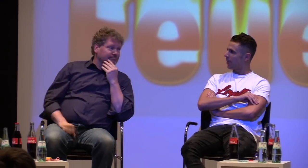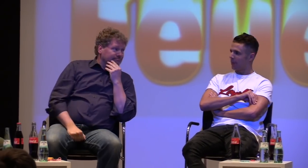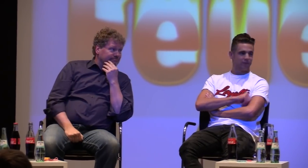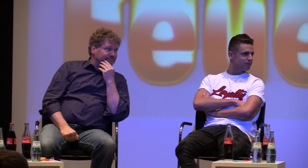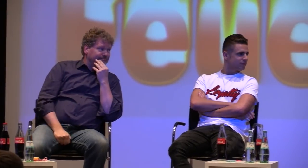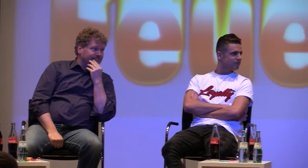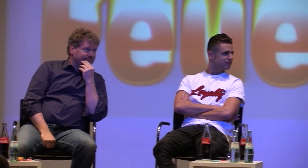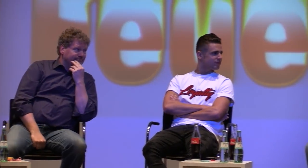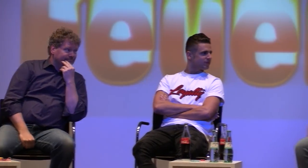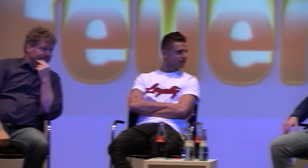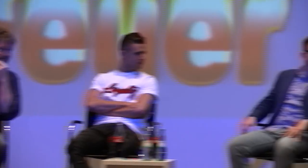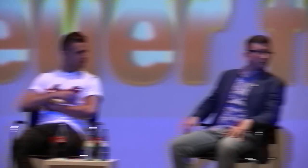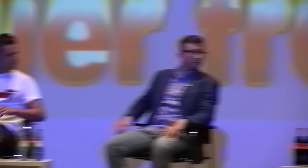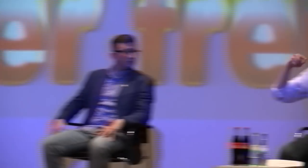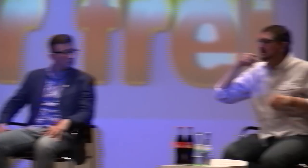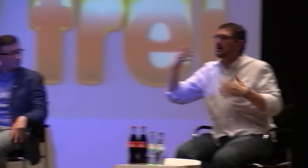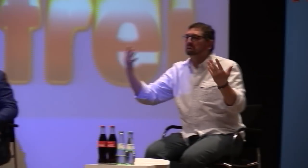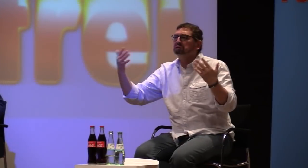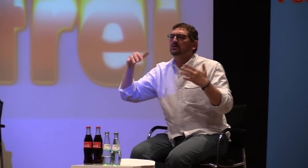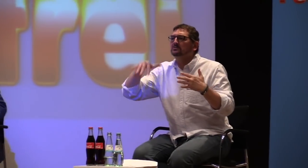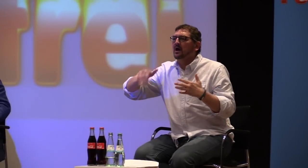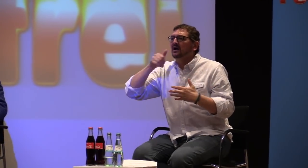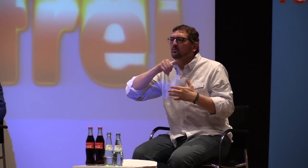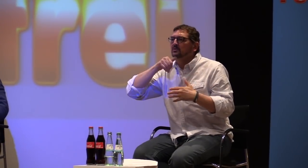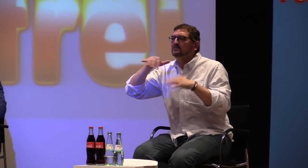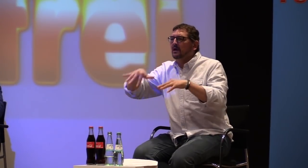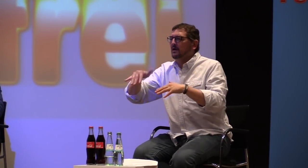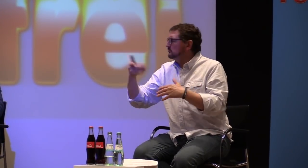sie den sogar auch freigeben. Ach, kurz in dem Zusammenhang.